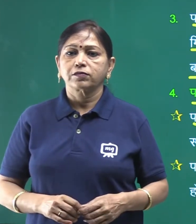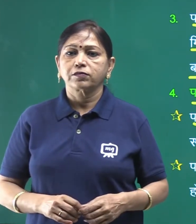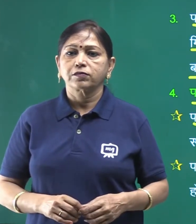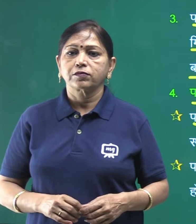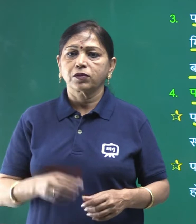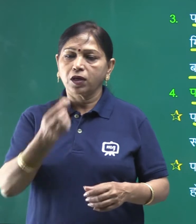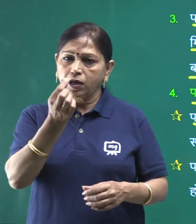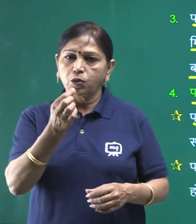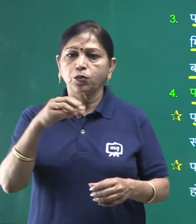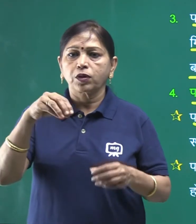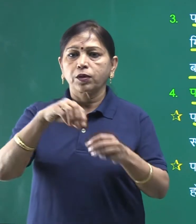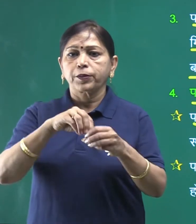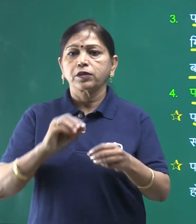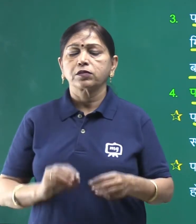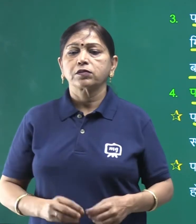कणों के बीच